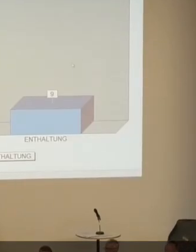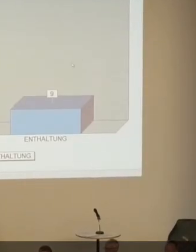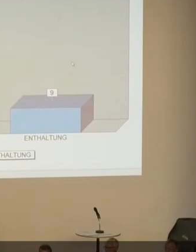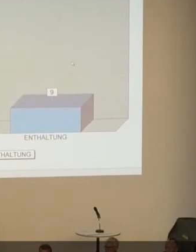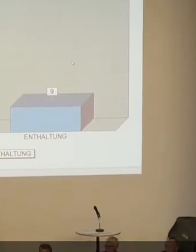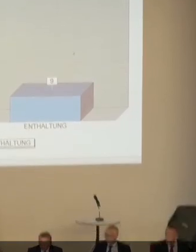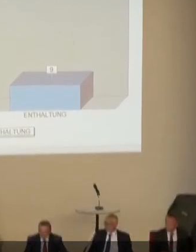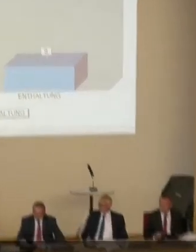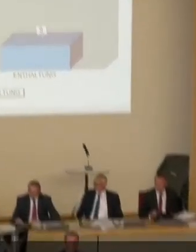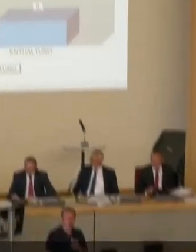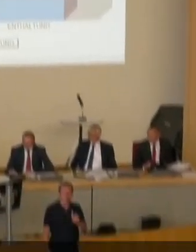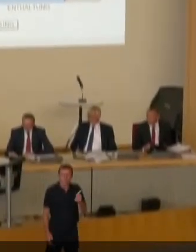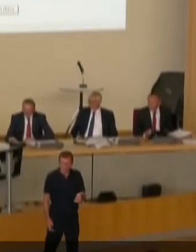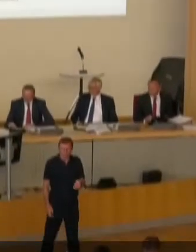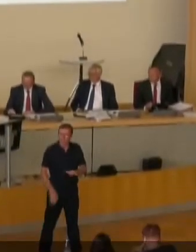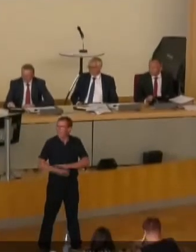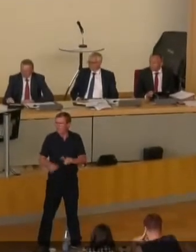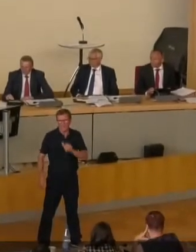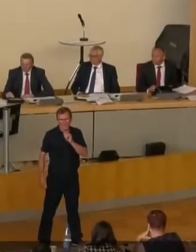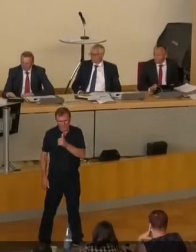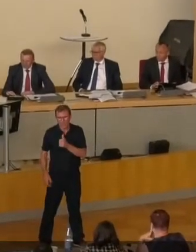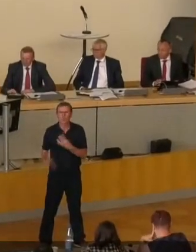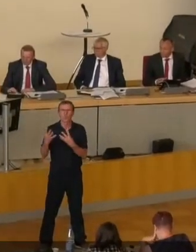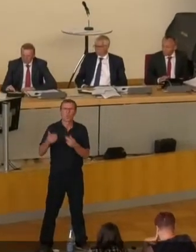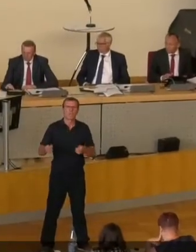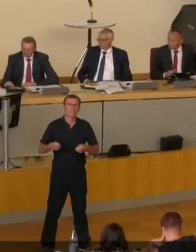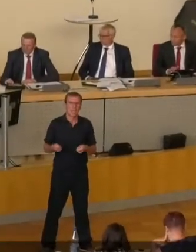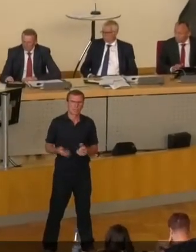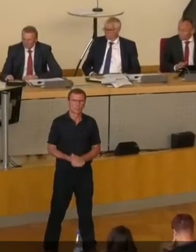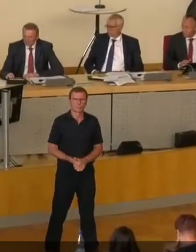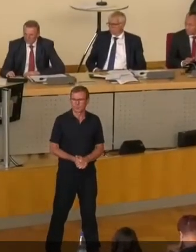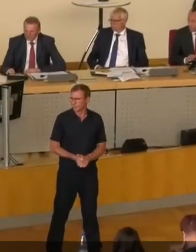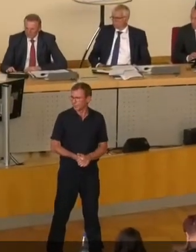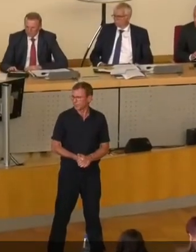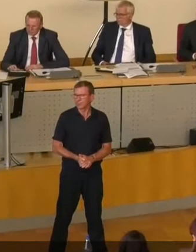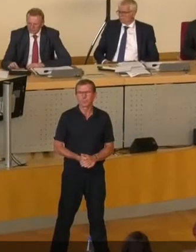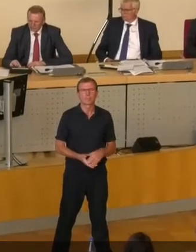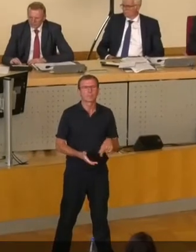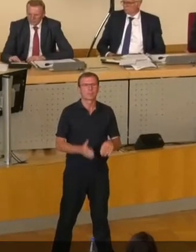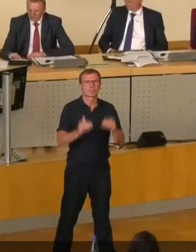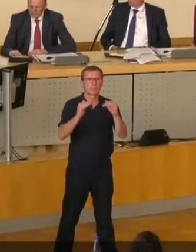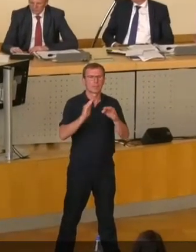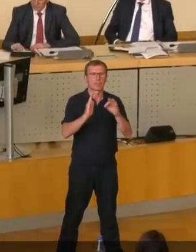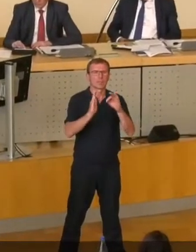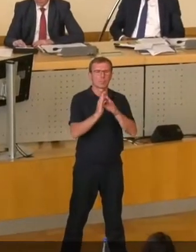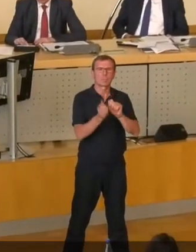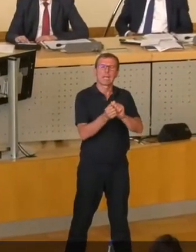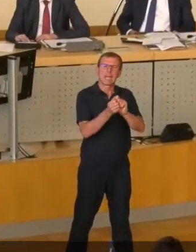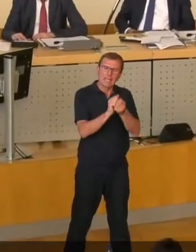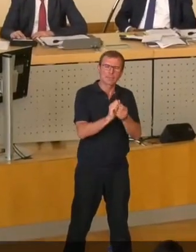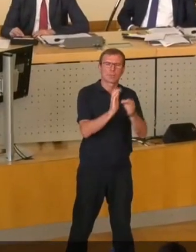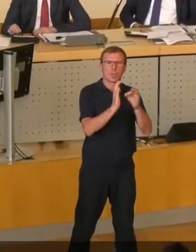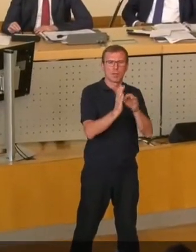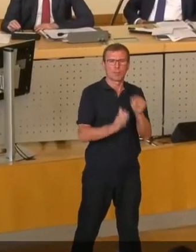59 Ja, keine Nein und neun Enthaltungen. Wir kommen zum geänderten Punkt